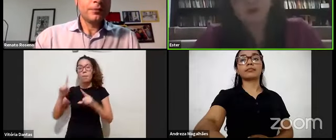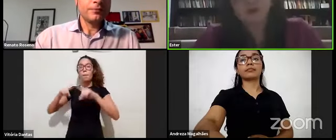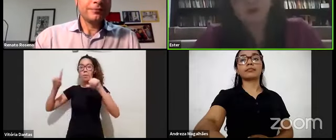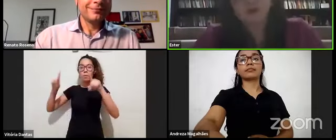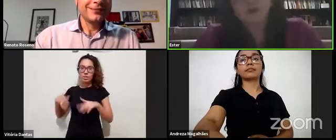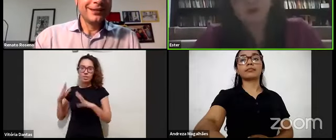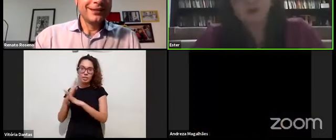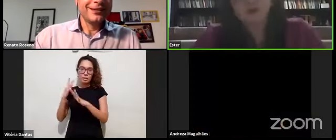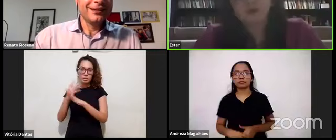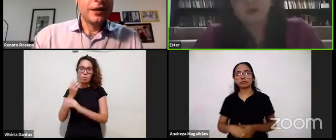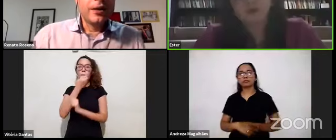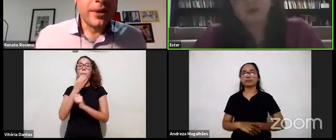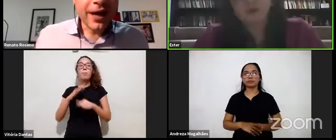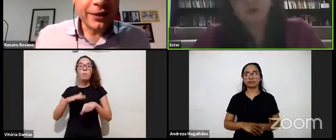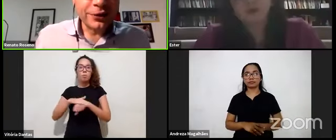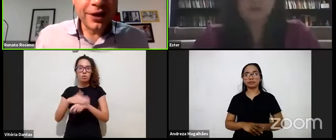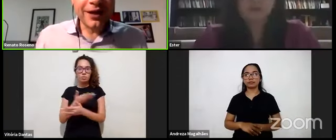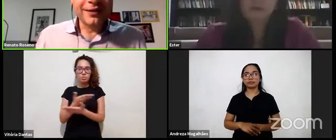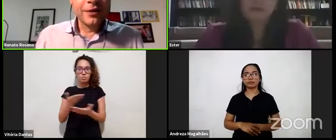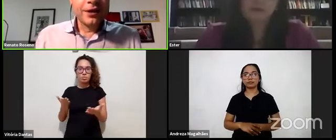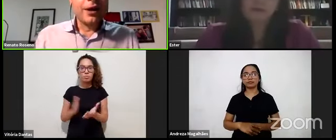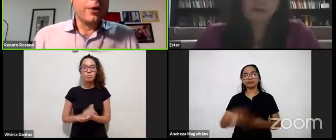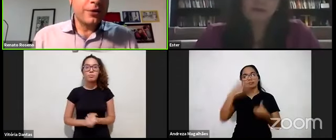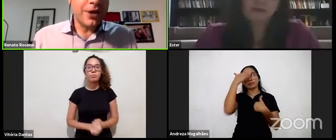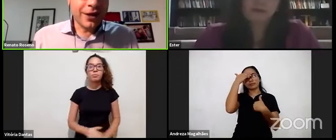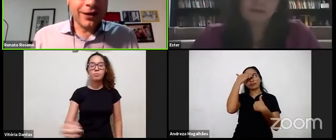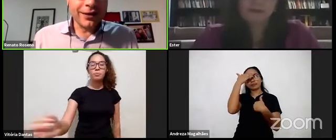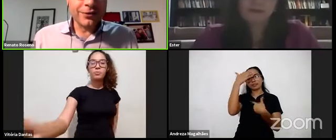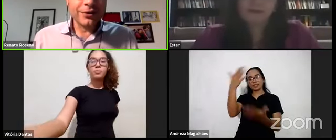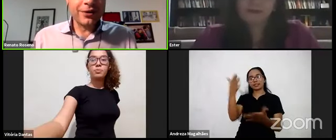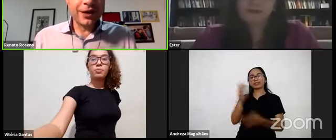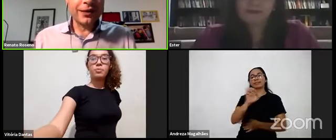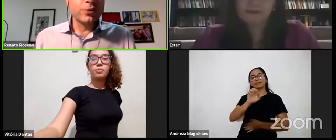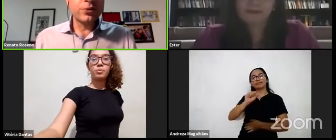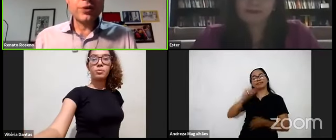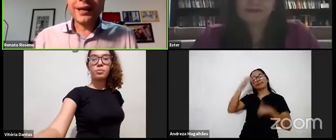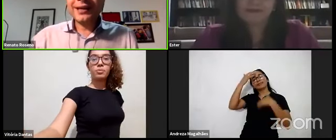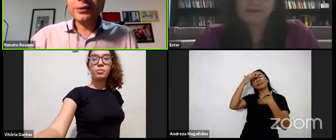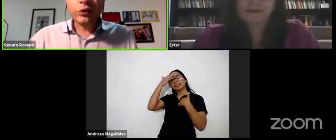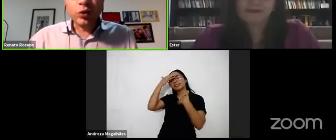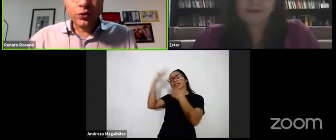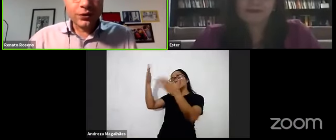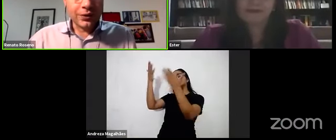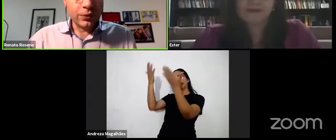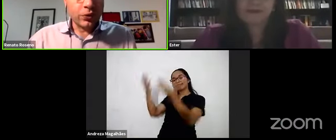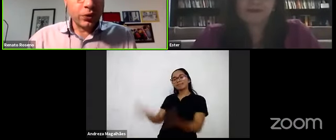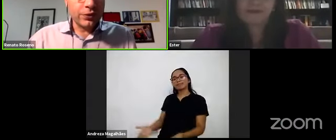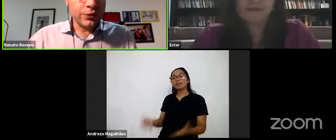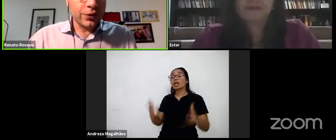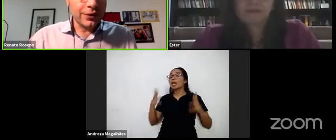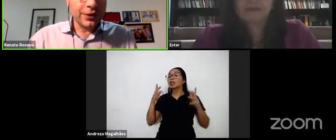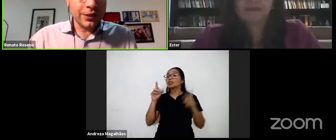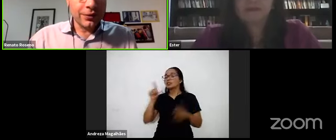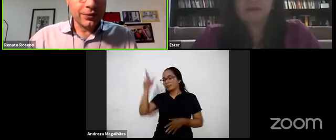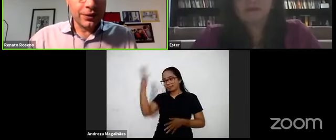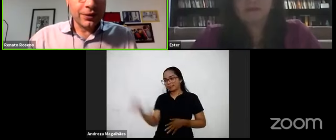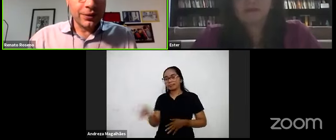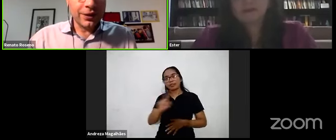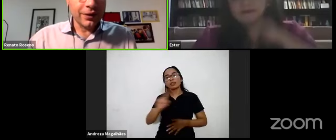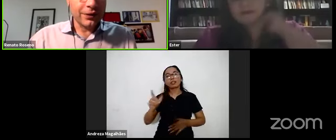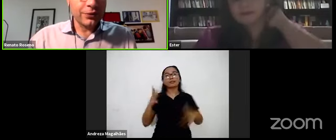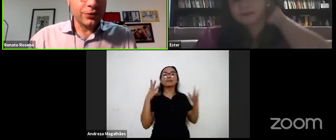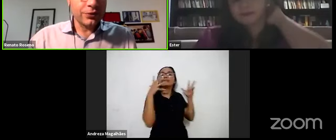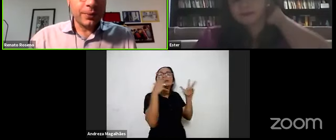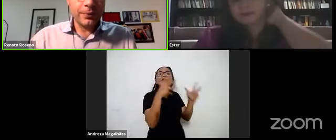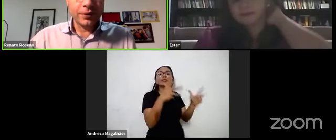boa noite. Obrigado, Esther. Não, eu que te agradeço, né? Eu agradeço muito. Agradeço a todos que estão, todos e todas que estão